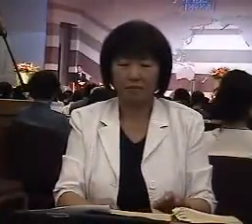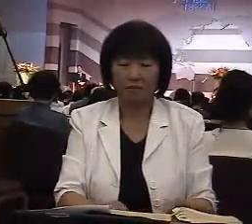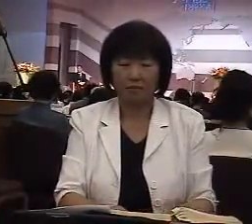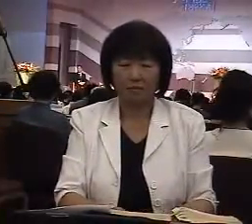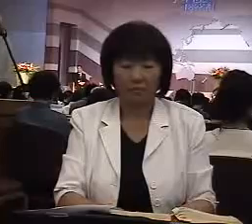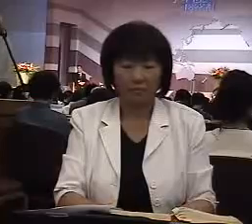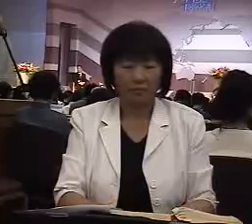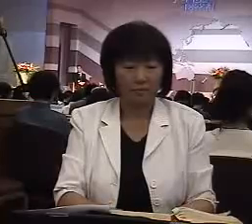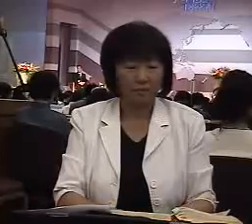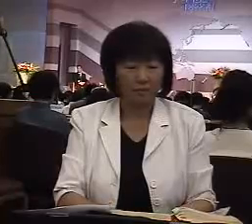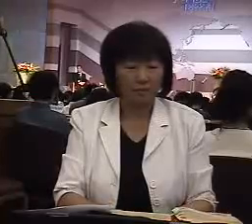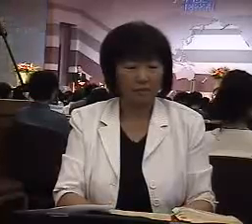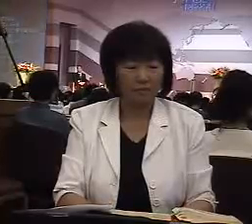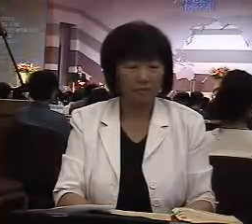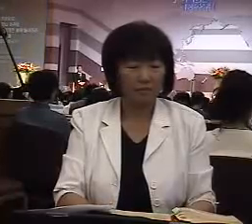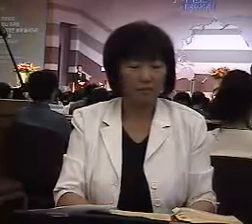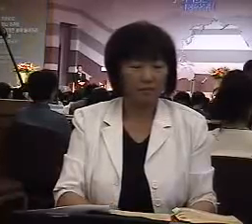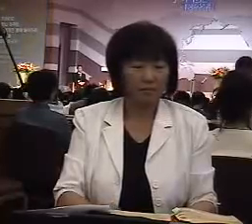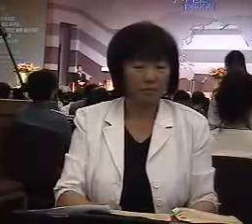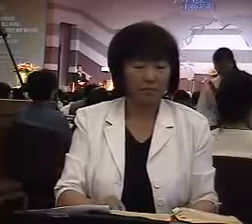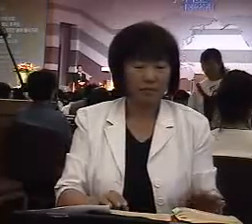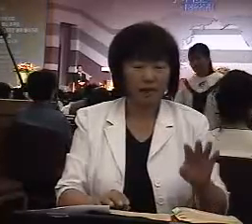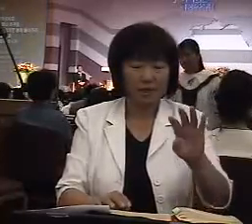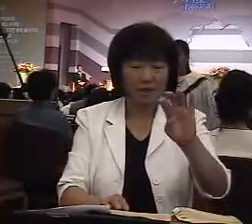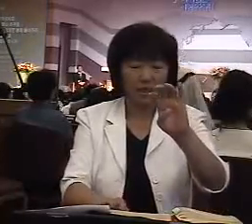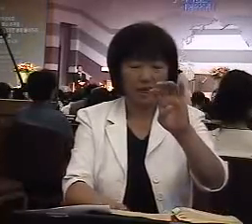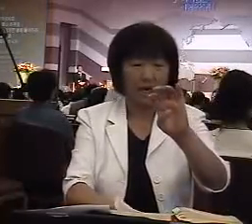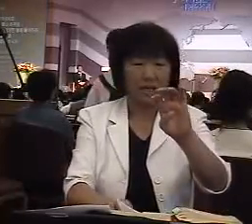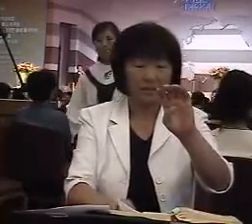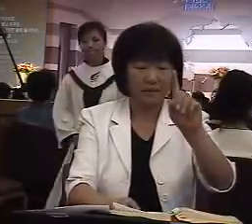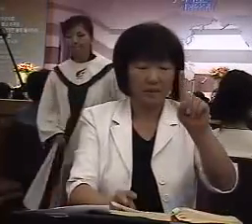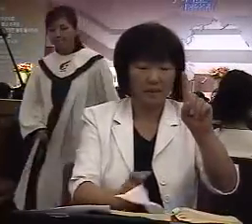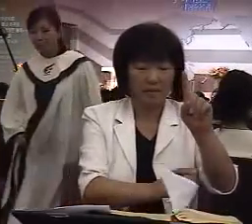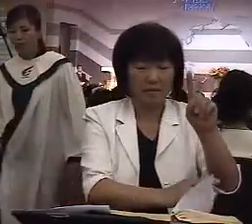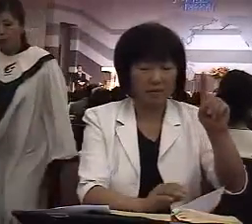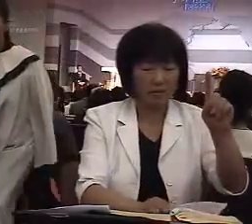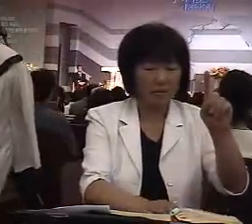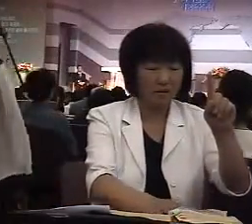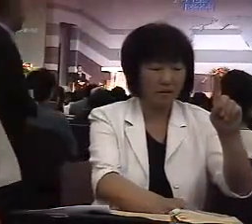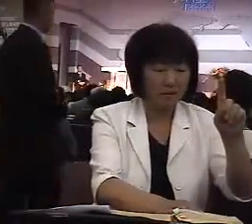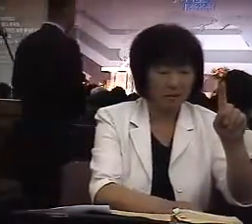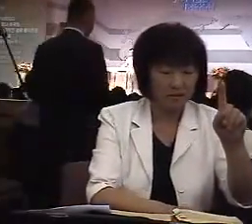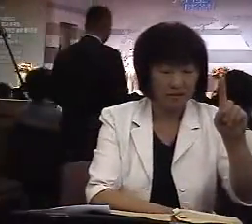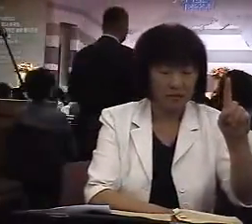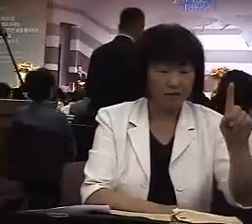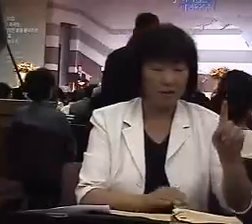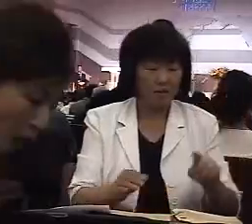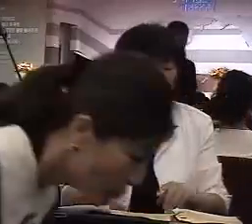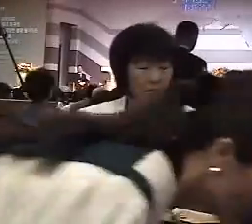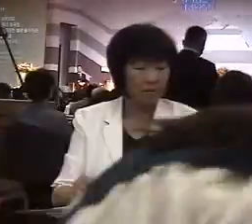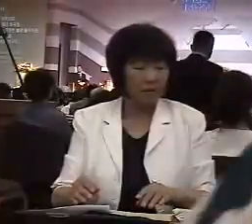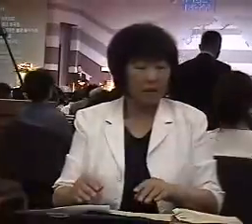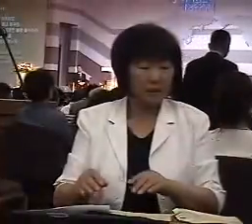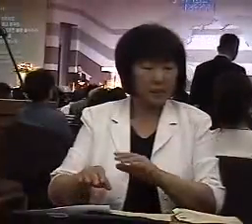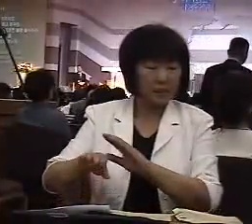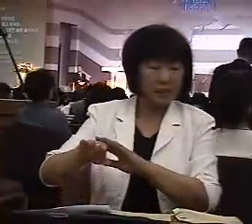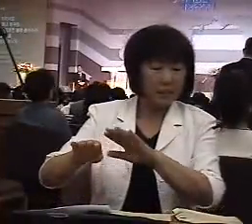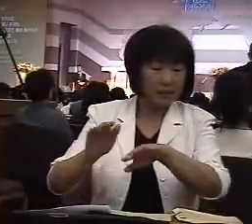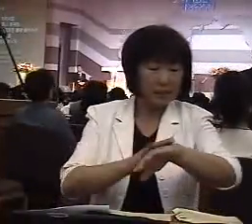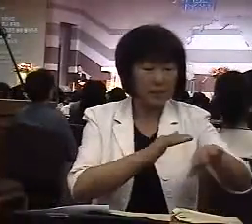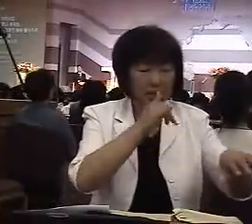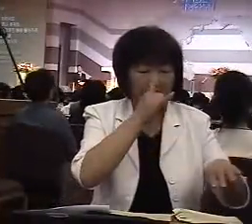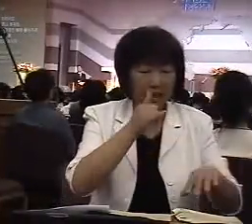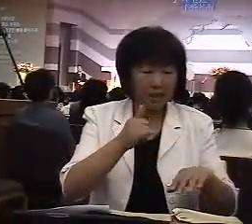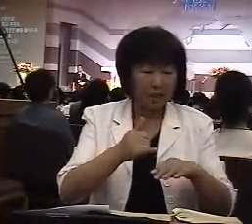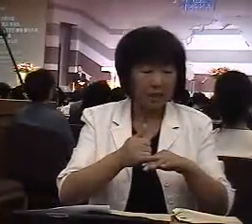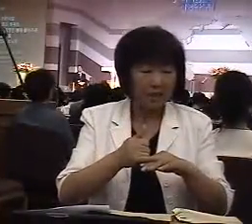하겠습니다. 마태복음 25장 41절부터 한 절씩 교독하겠습니다. 또 왼편에 있는 자들에게